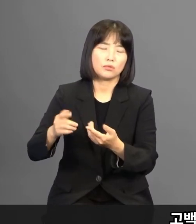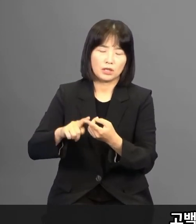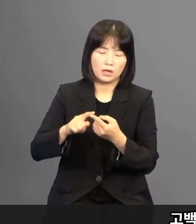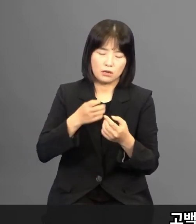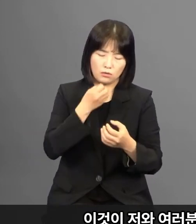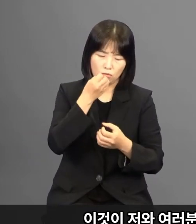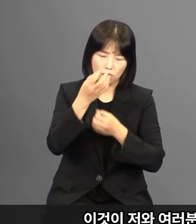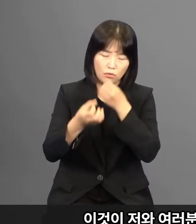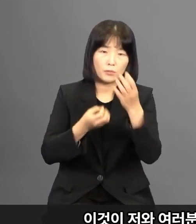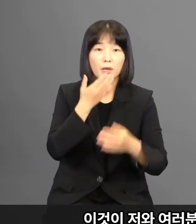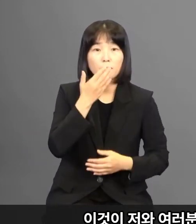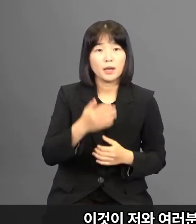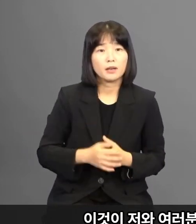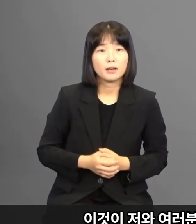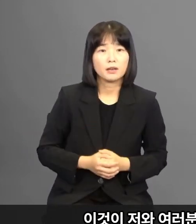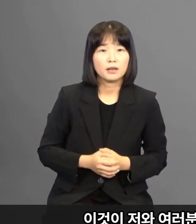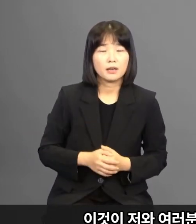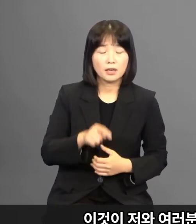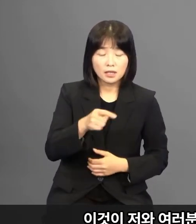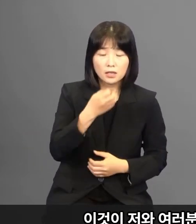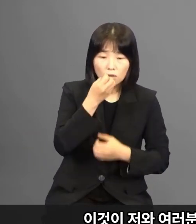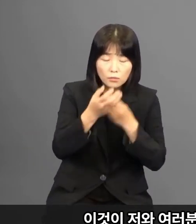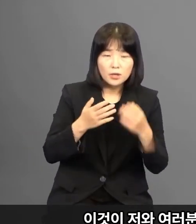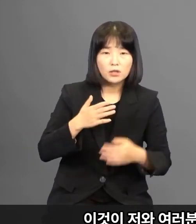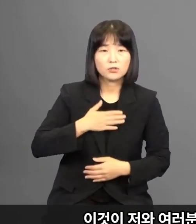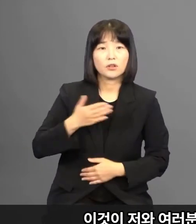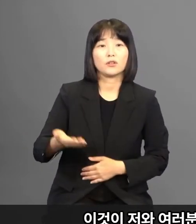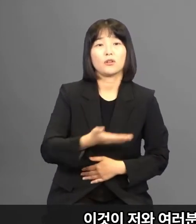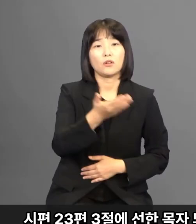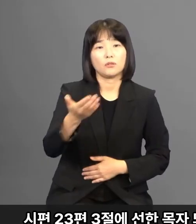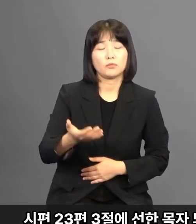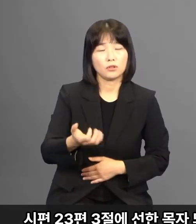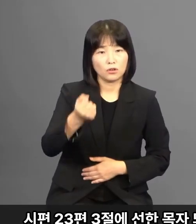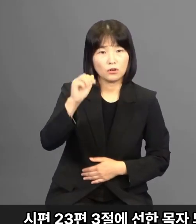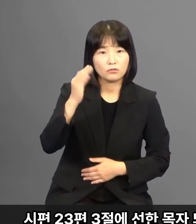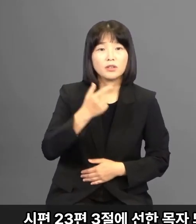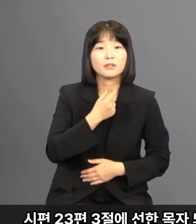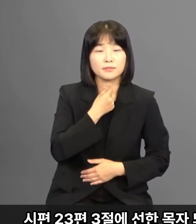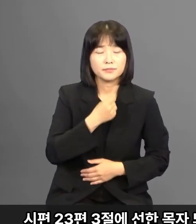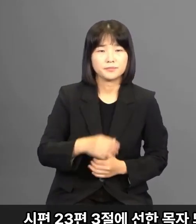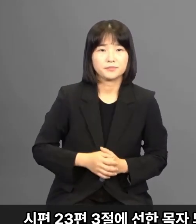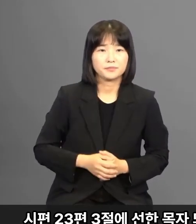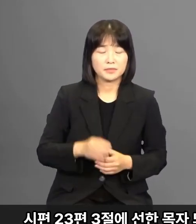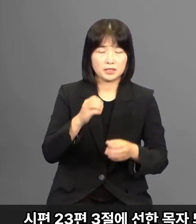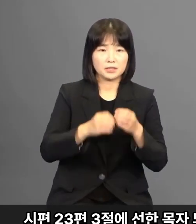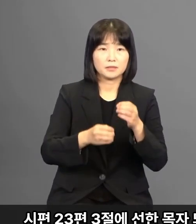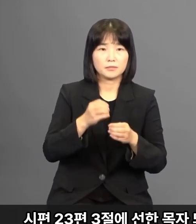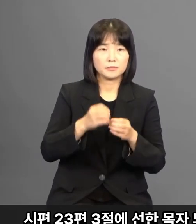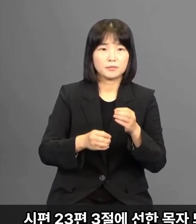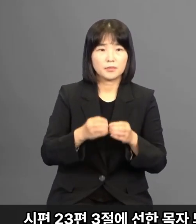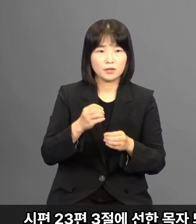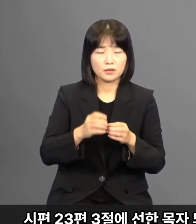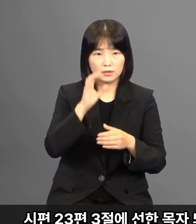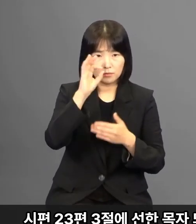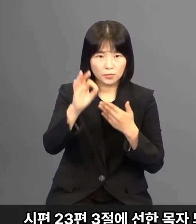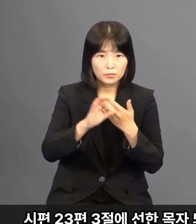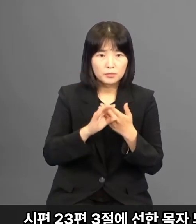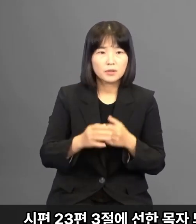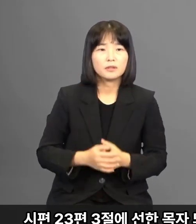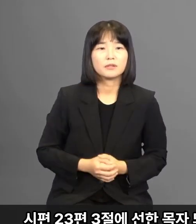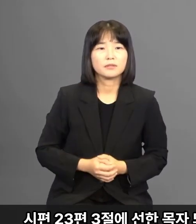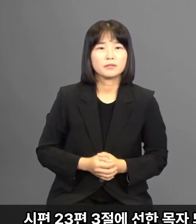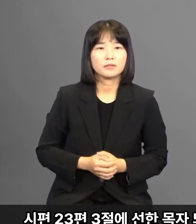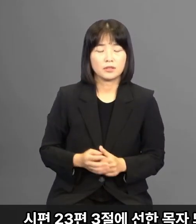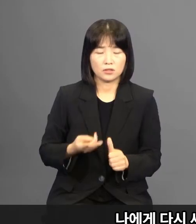고백을 하는 것입니다. 이것이 저와 여러분의 고백이 되었으면 좋겠습니다. 시편 23편 3절에 선한 목자 되신 주님이 우리를